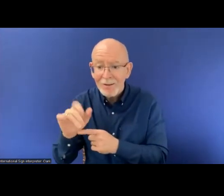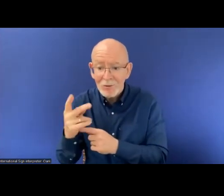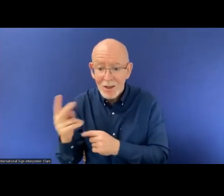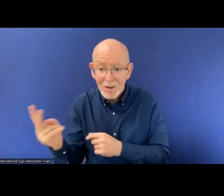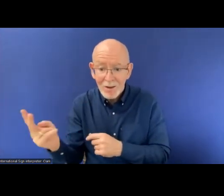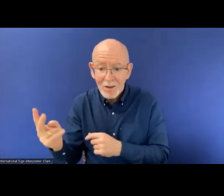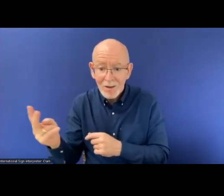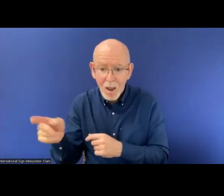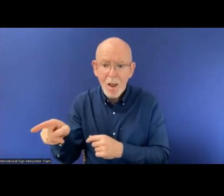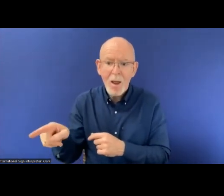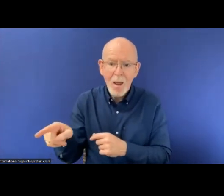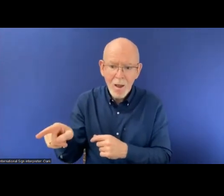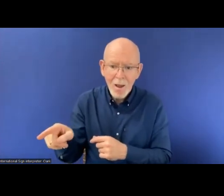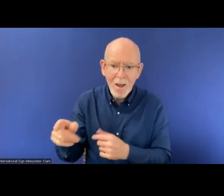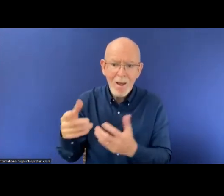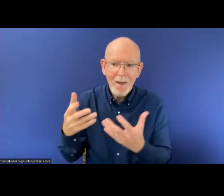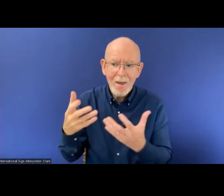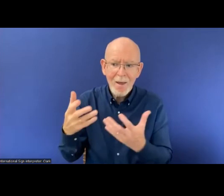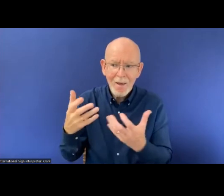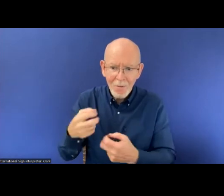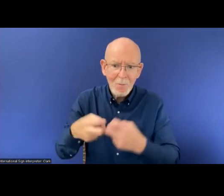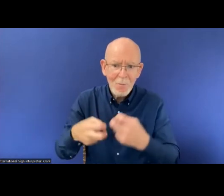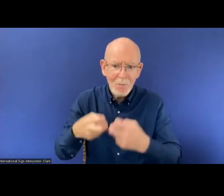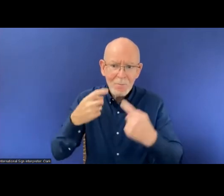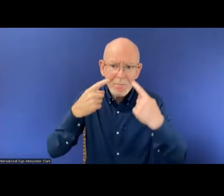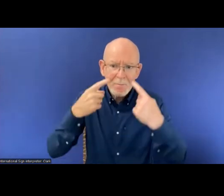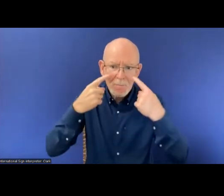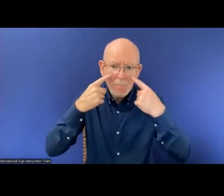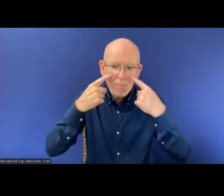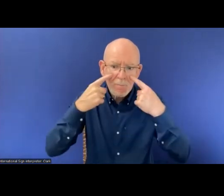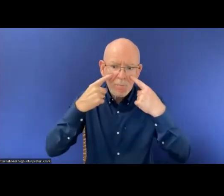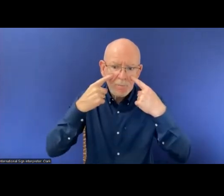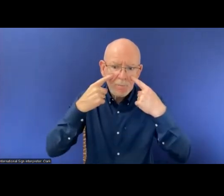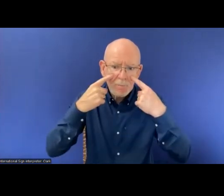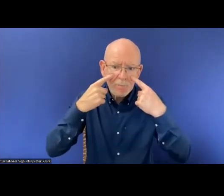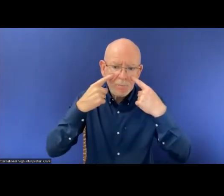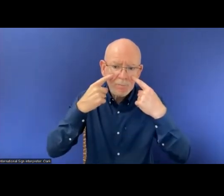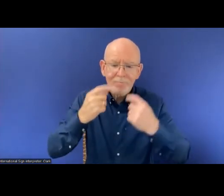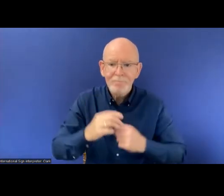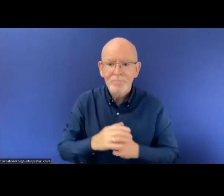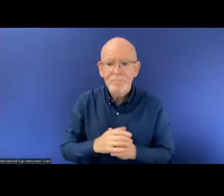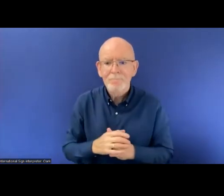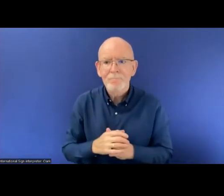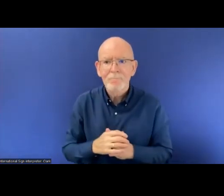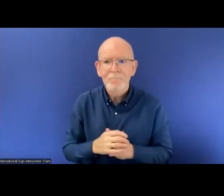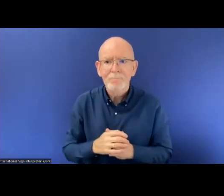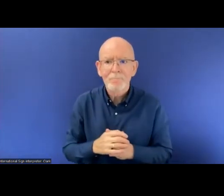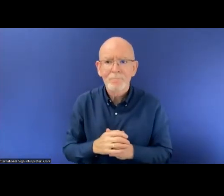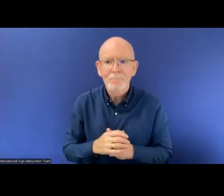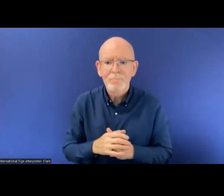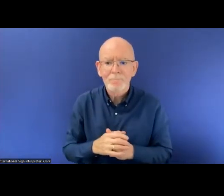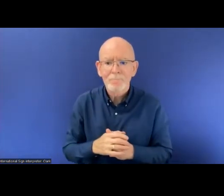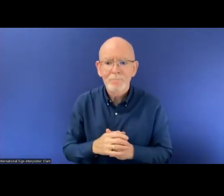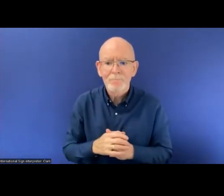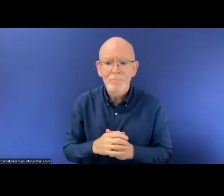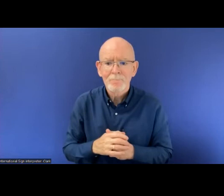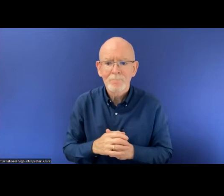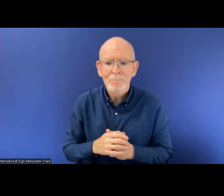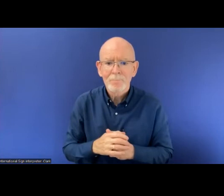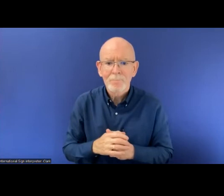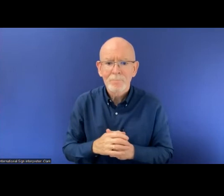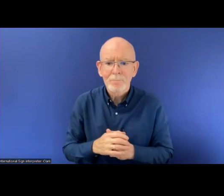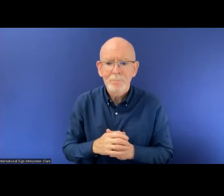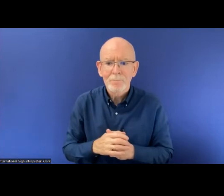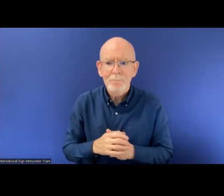vana vakatestwa mushure mekutestwa zvichiwo vakaonekwa kuti dambudziko ranga riripo isu